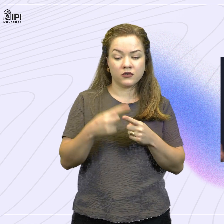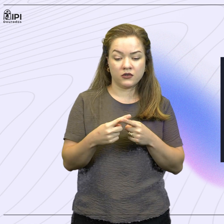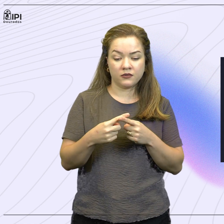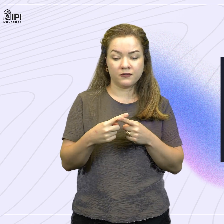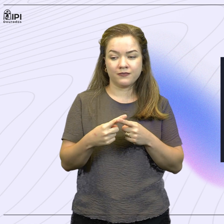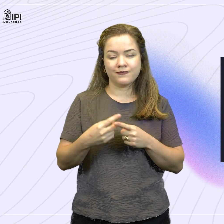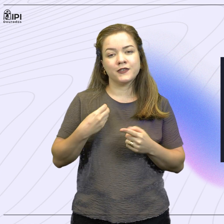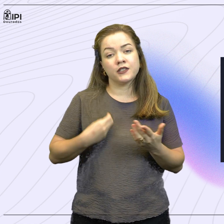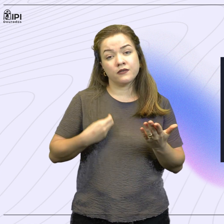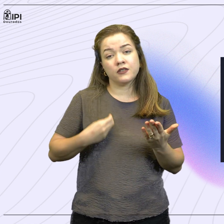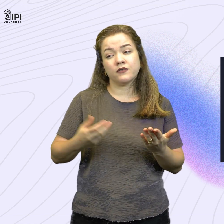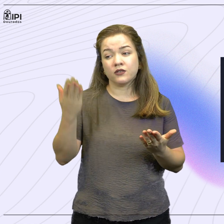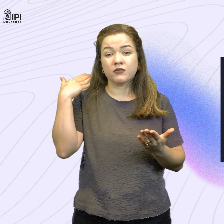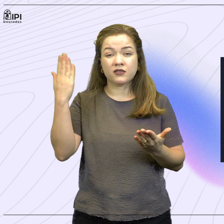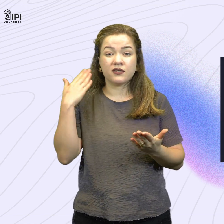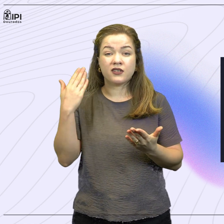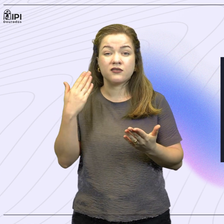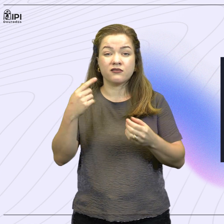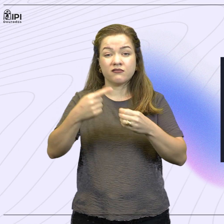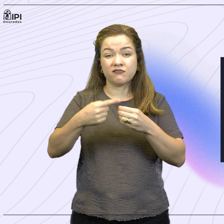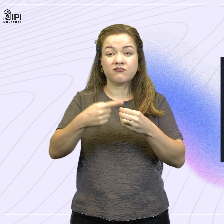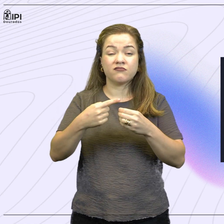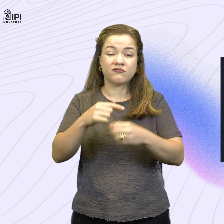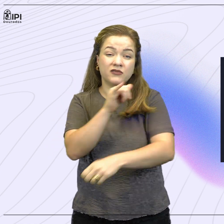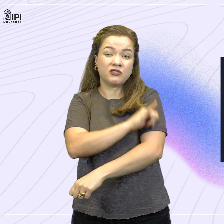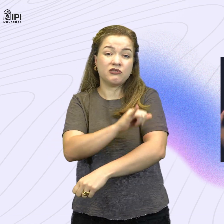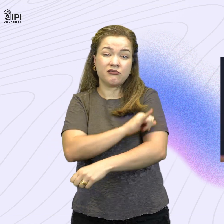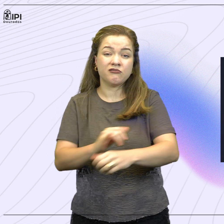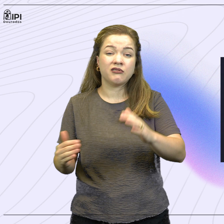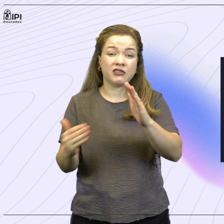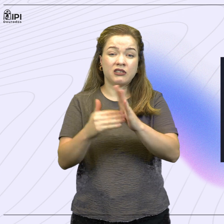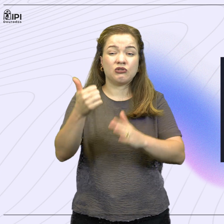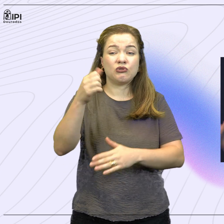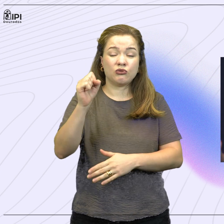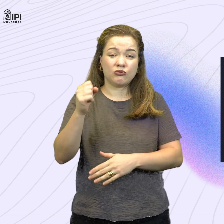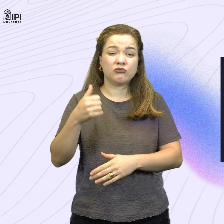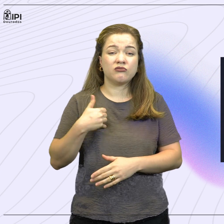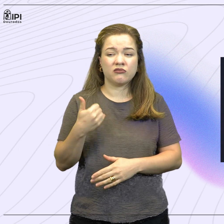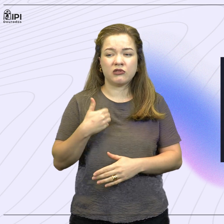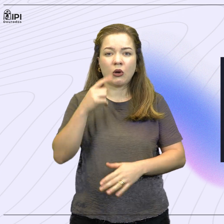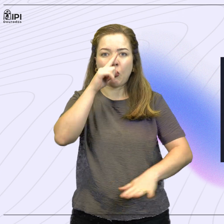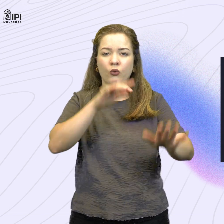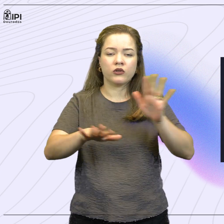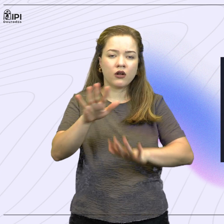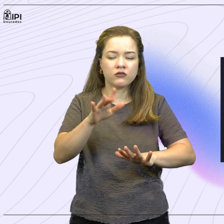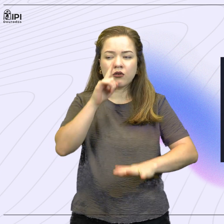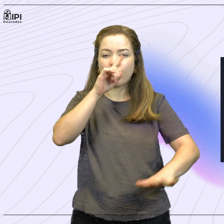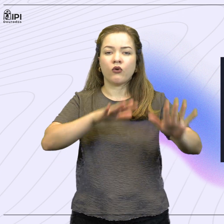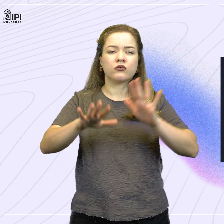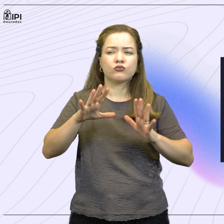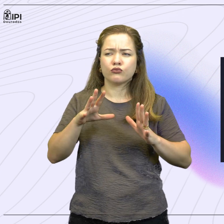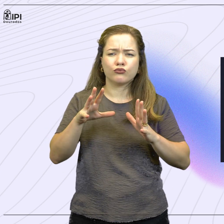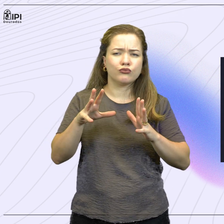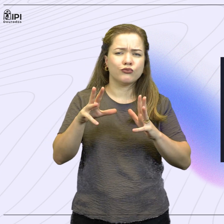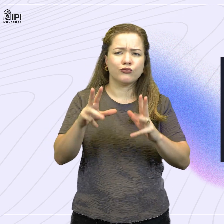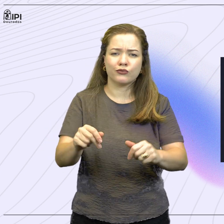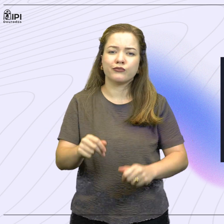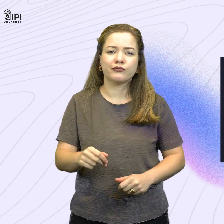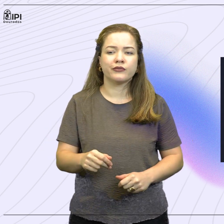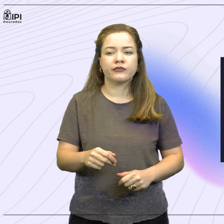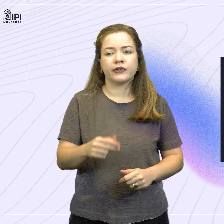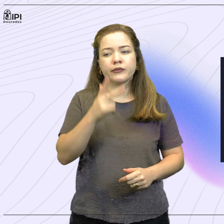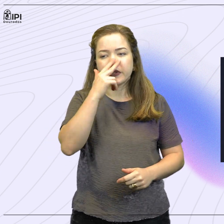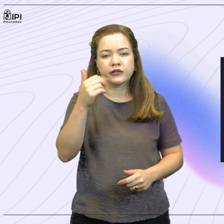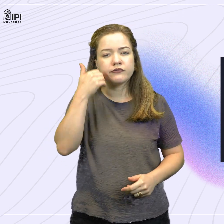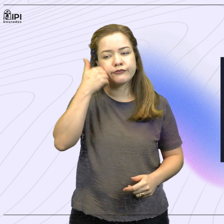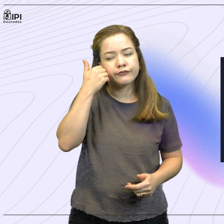por ter vivido numa cidade grande até os 18 anos, e tudo pra gente ali tinha que tomar muito cuidado no Rio de Janeiro, que tudo parecia ser sempre